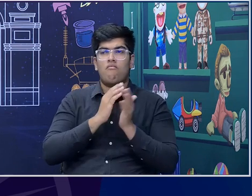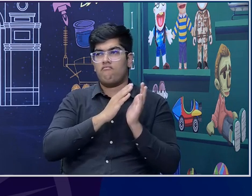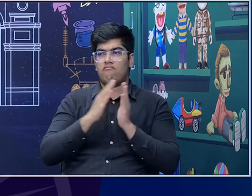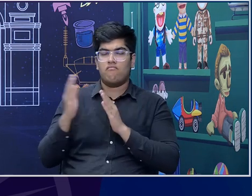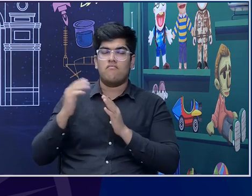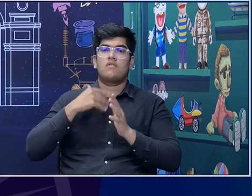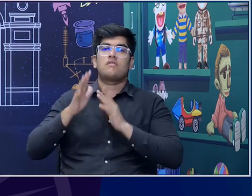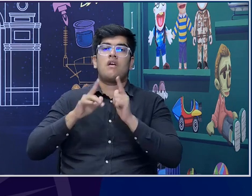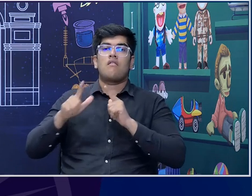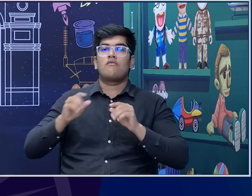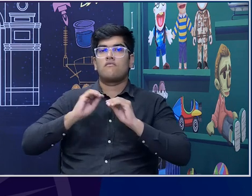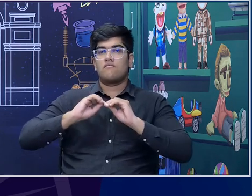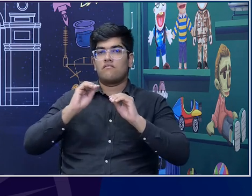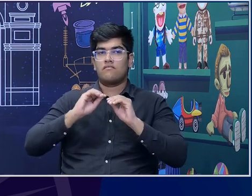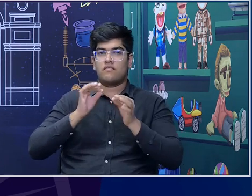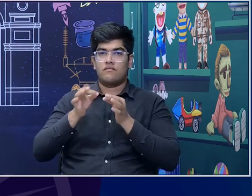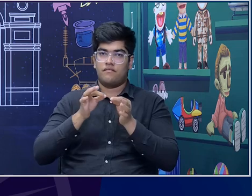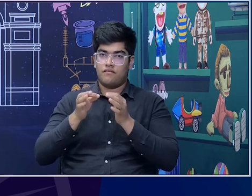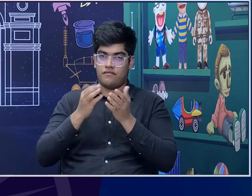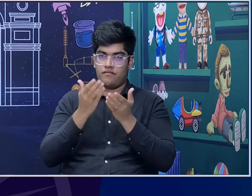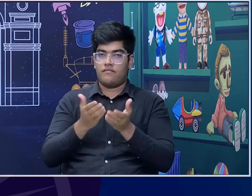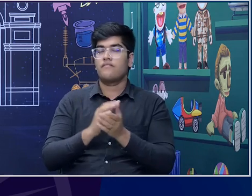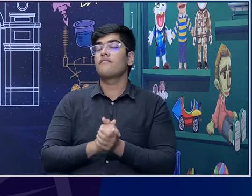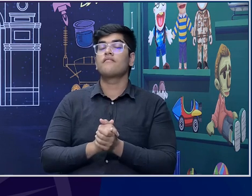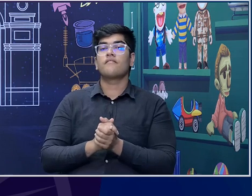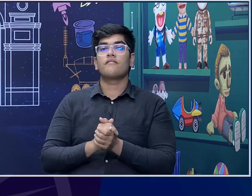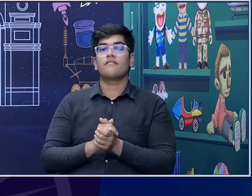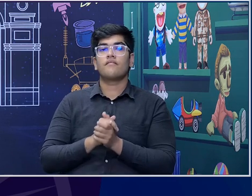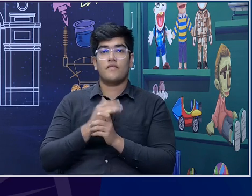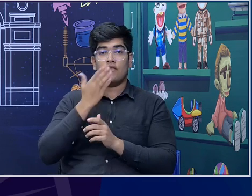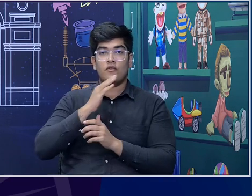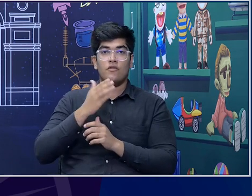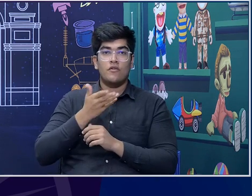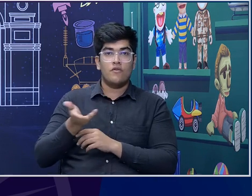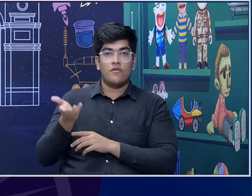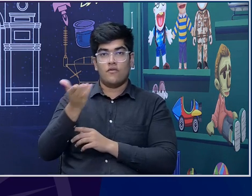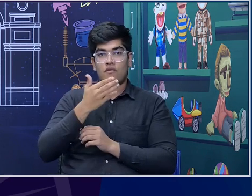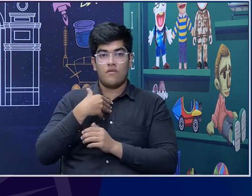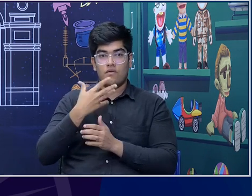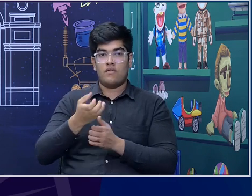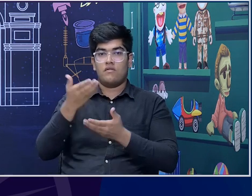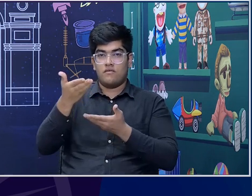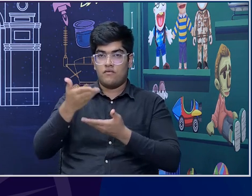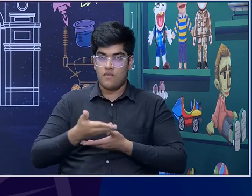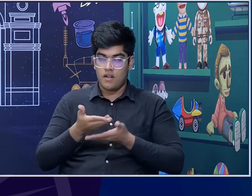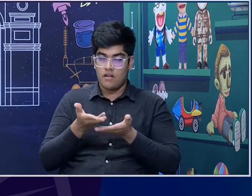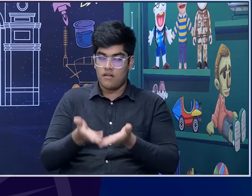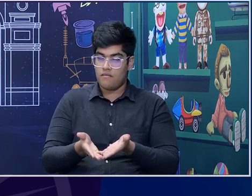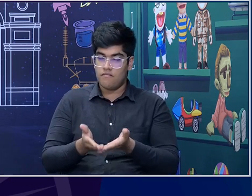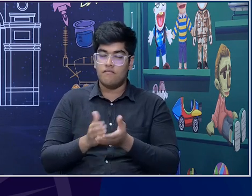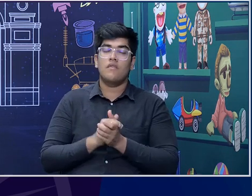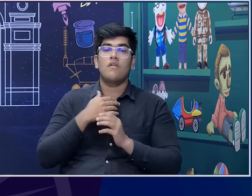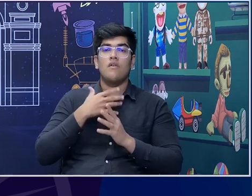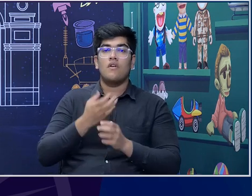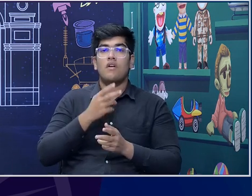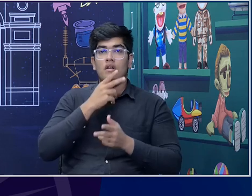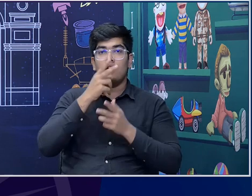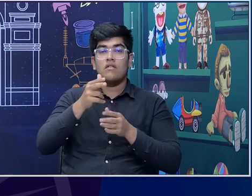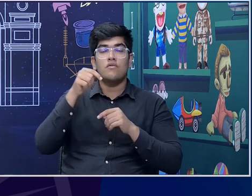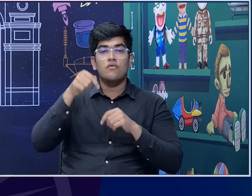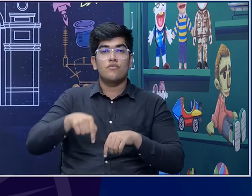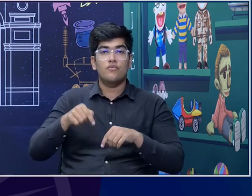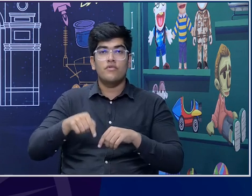तो Students आप सभी प्यारे विध्यारतियों का हम पुनस्वागत करते हैं हम बदाना चाहेंगे कि जो हमारा